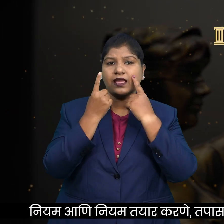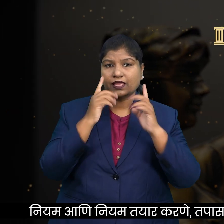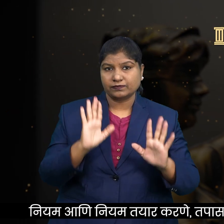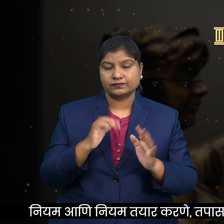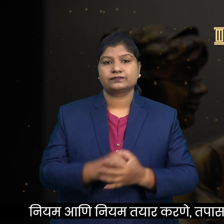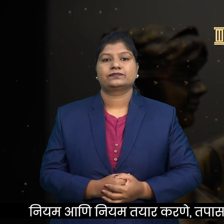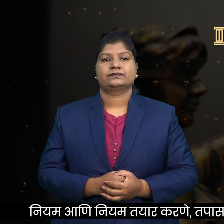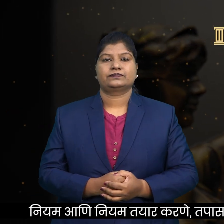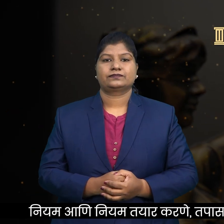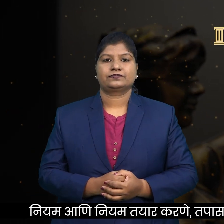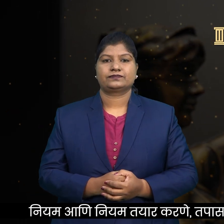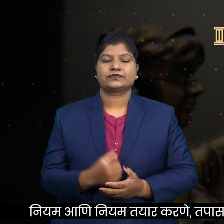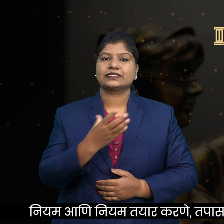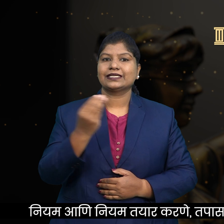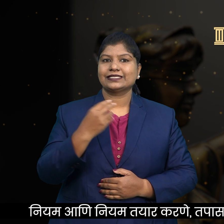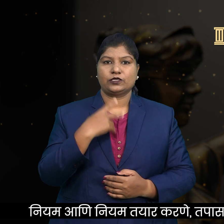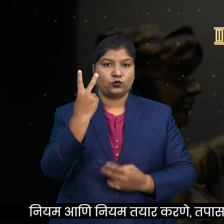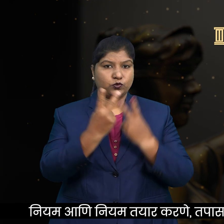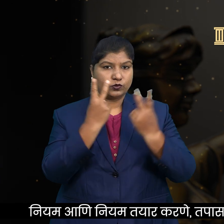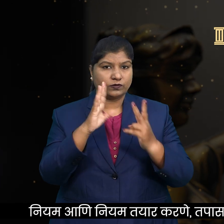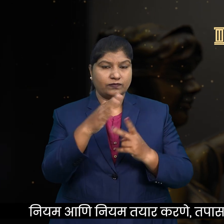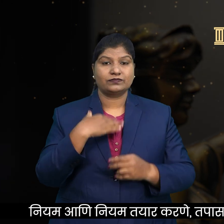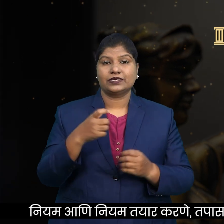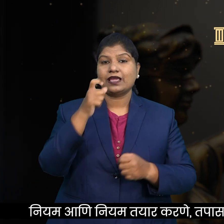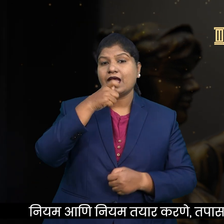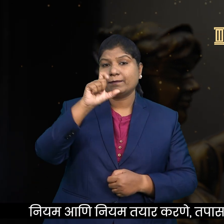आणि अनुपालनावर देखरेख करणे.